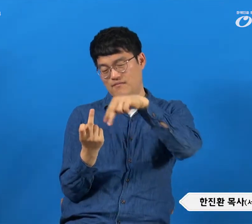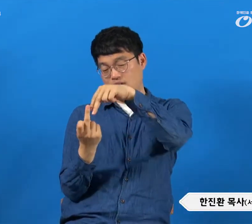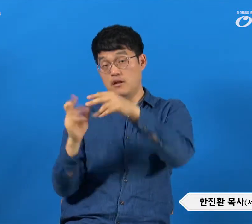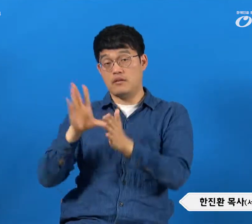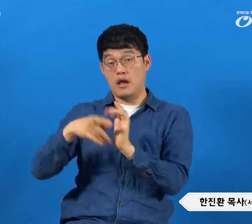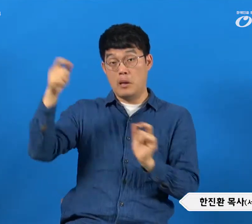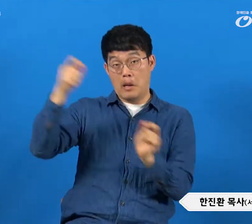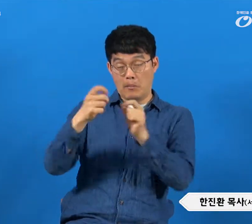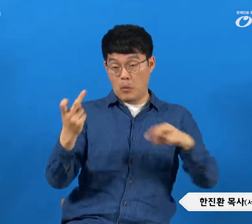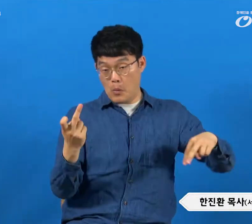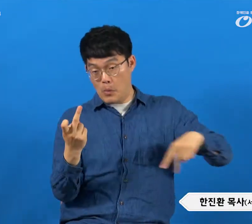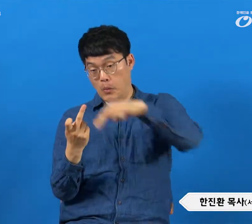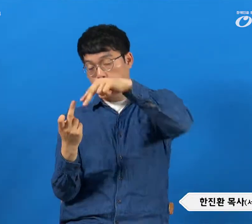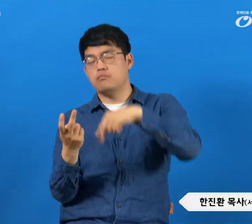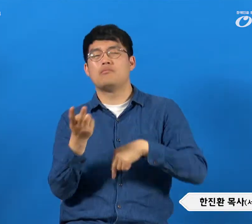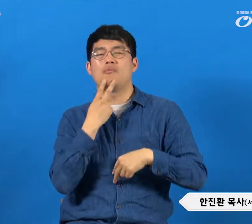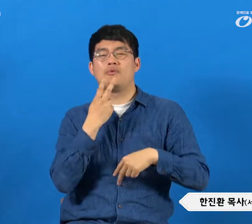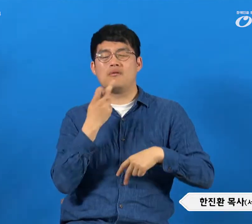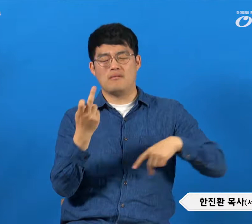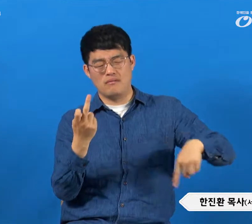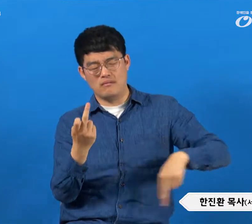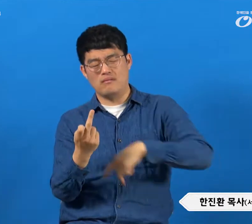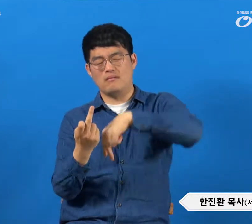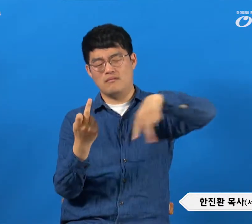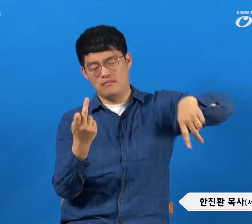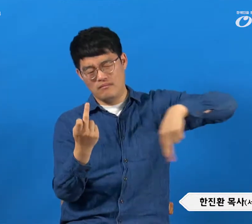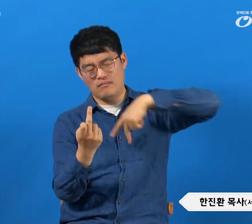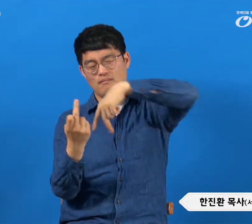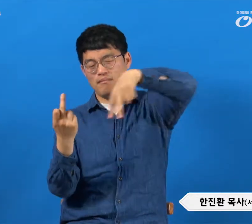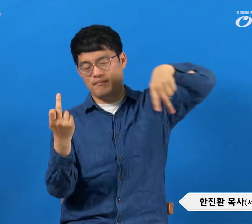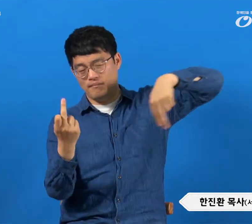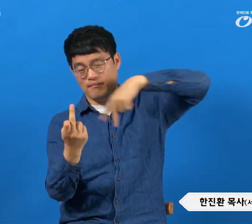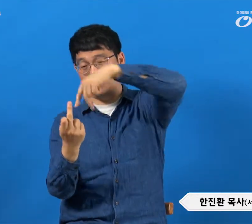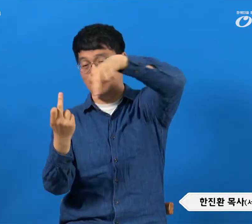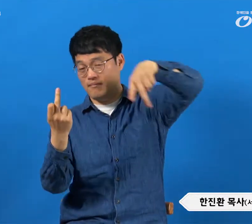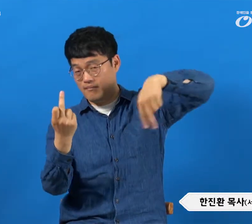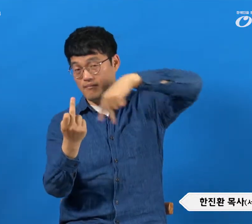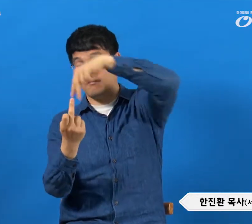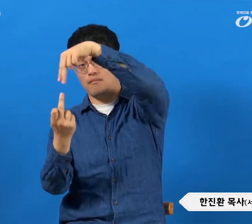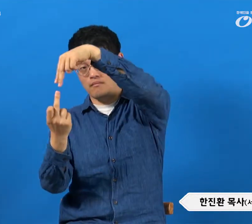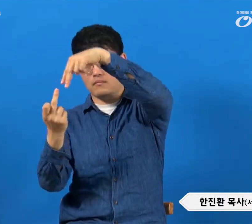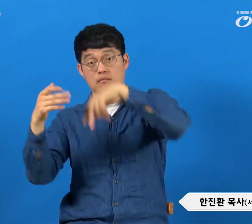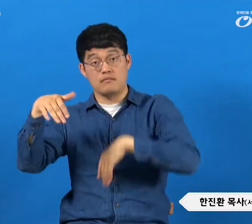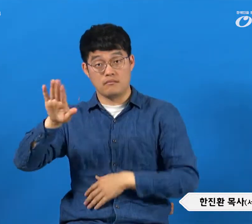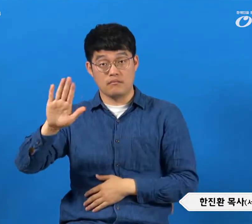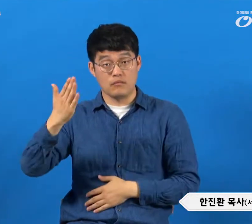곧장 가지 않습니다. 빙빙 돌아서 가능한 한 먼